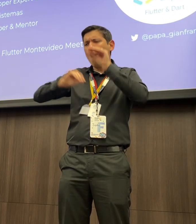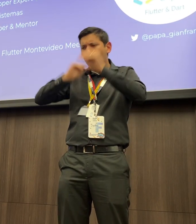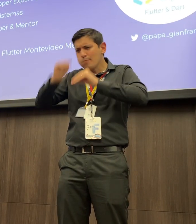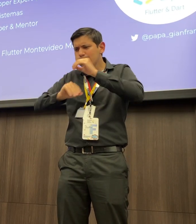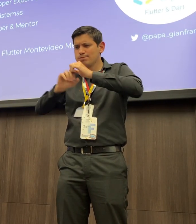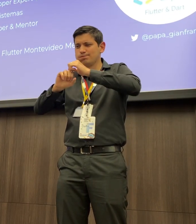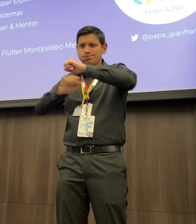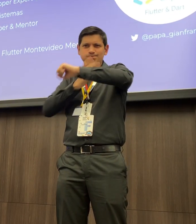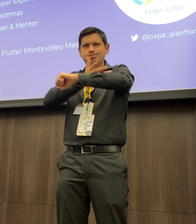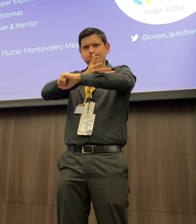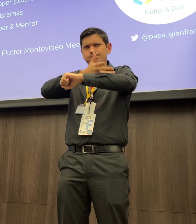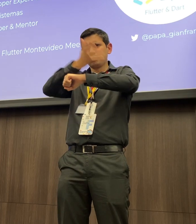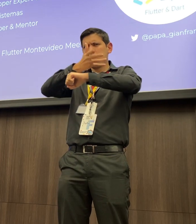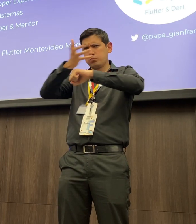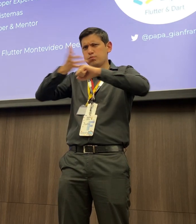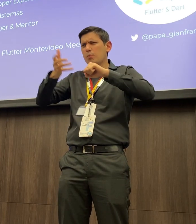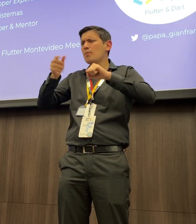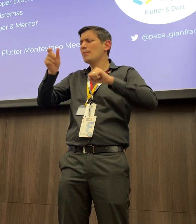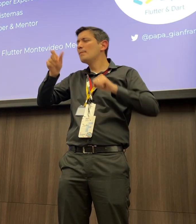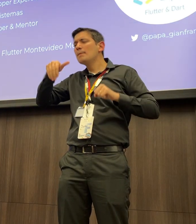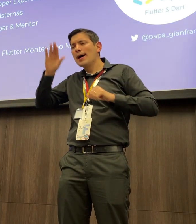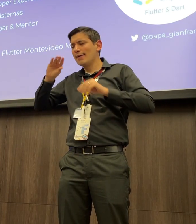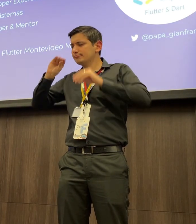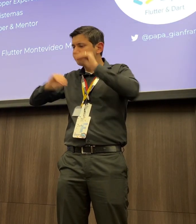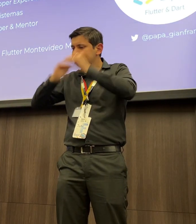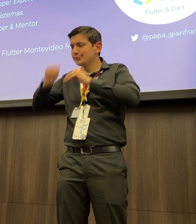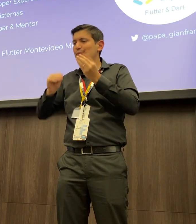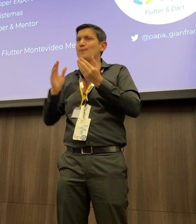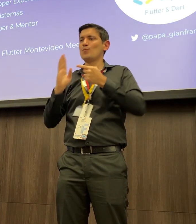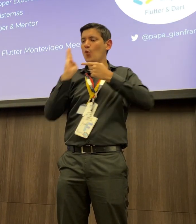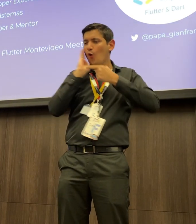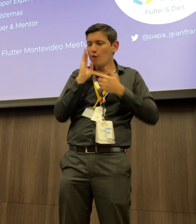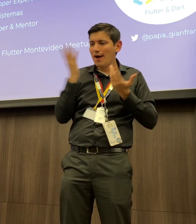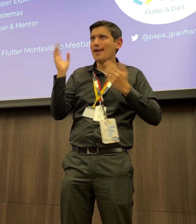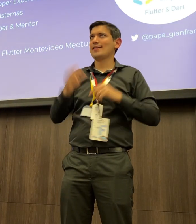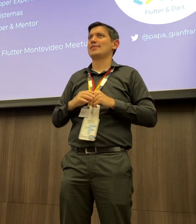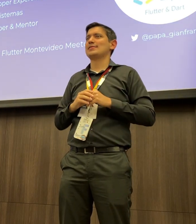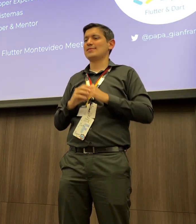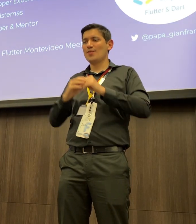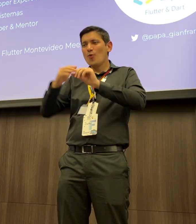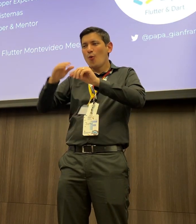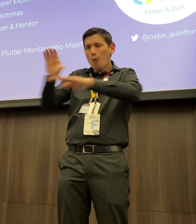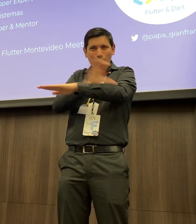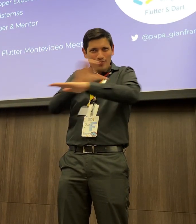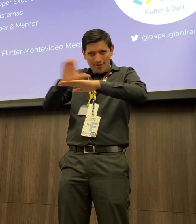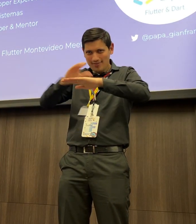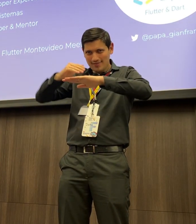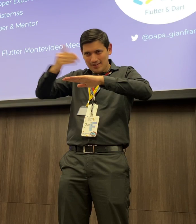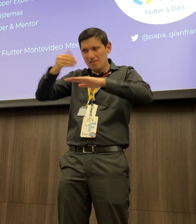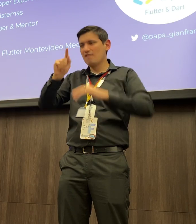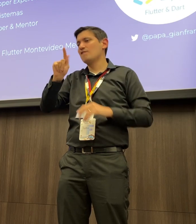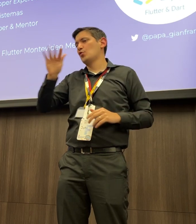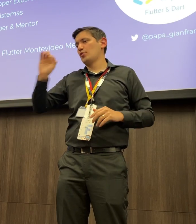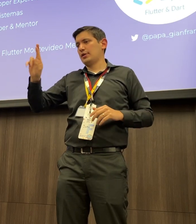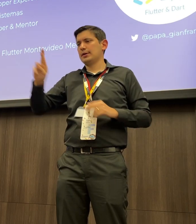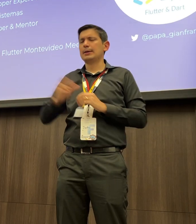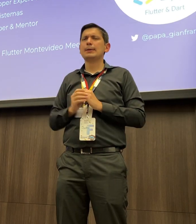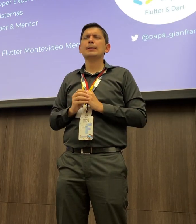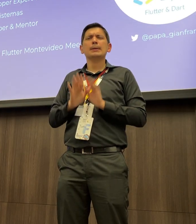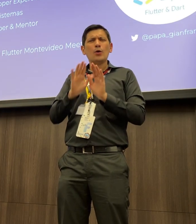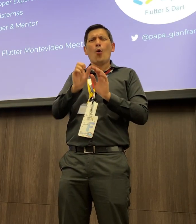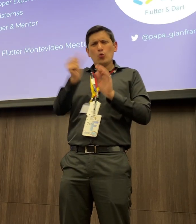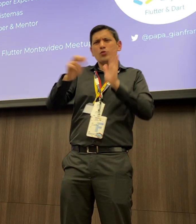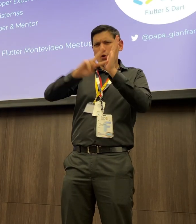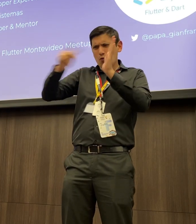clientes, siempre creando aplicaciones, mobile, web, con Flutter. Y bueno, naturalmente con otras